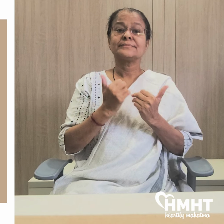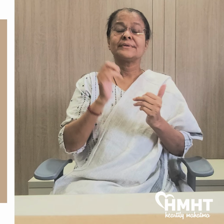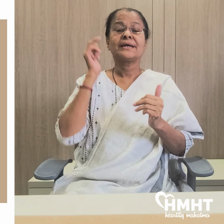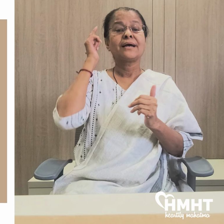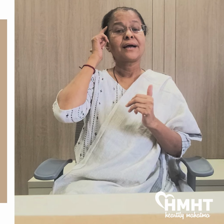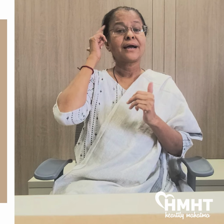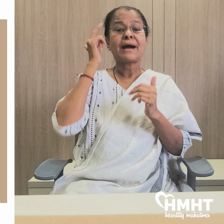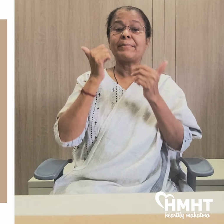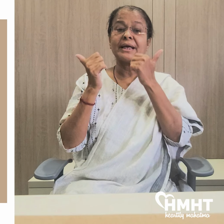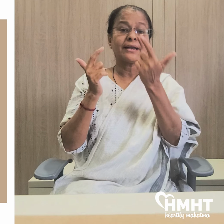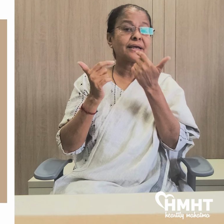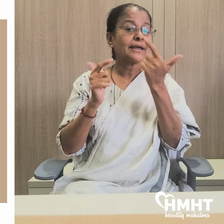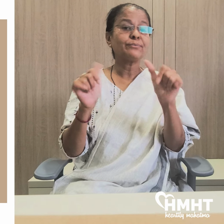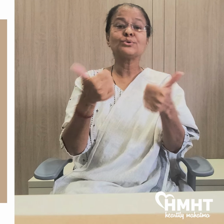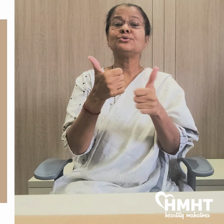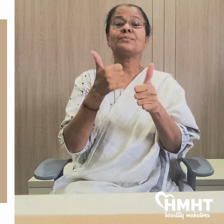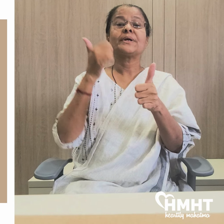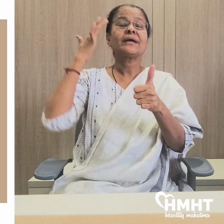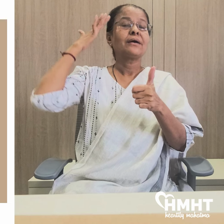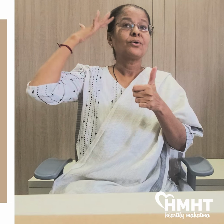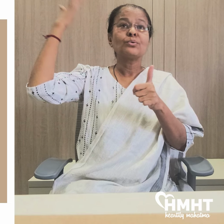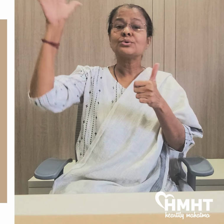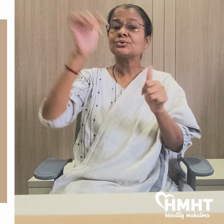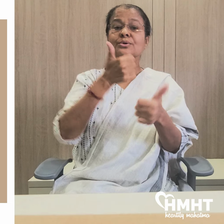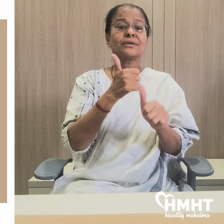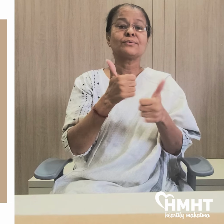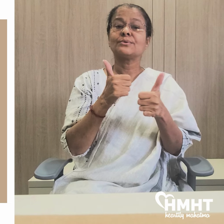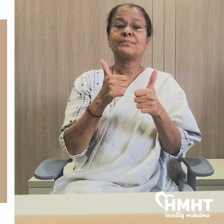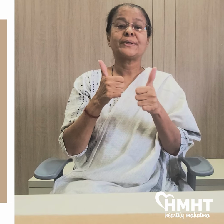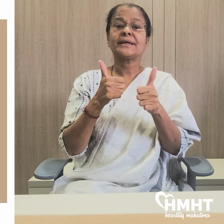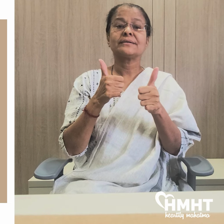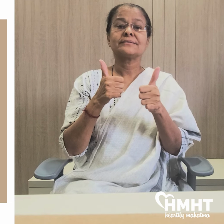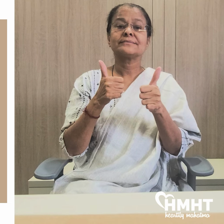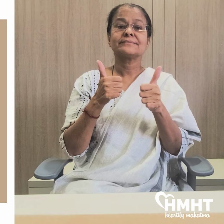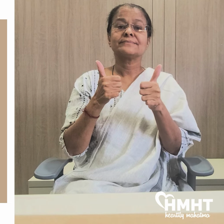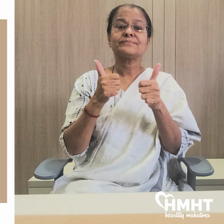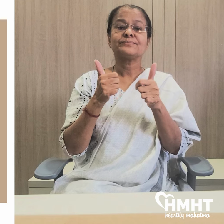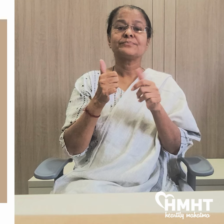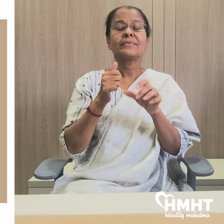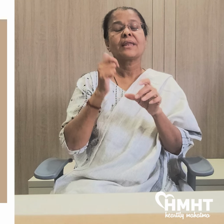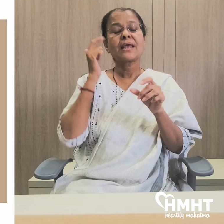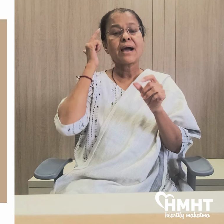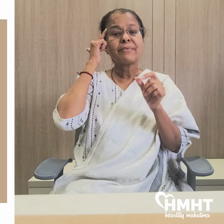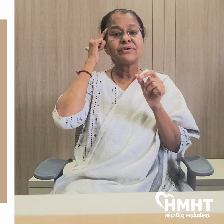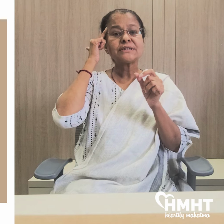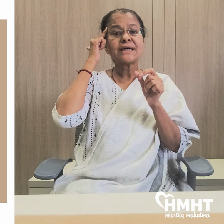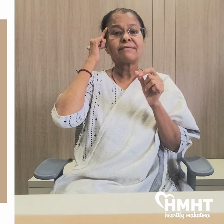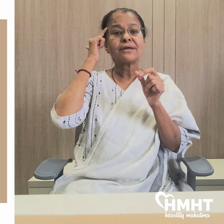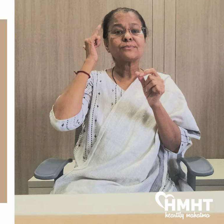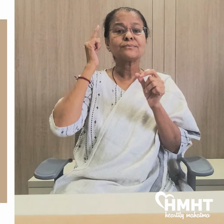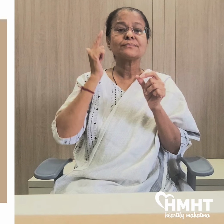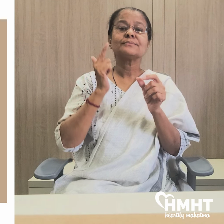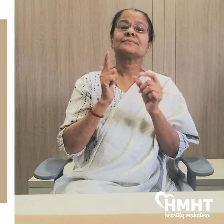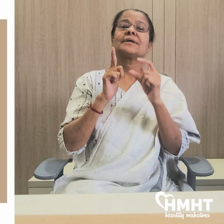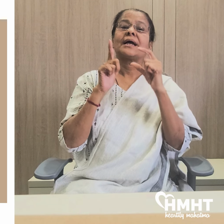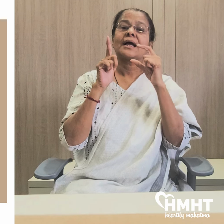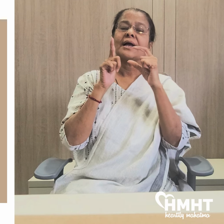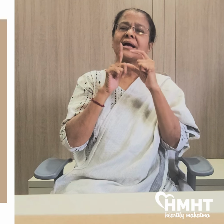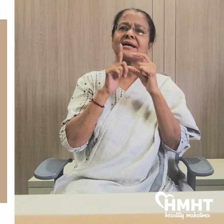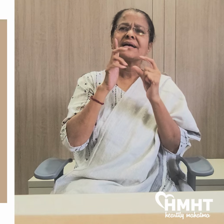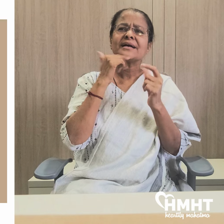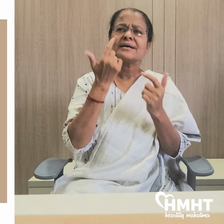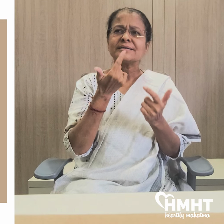આજુબાજુ એવા સરસ ભેગું થાય ને ટોળું, કે મને આમ વિચાર આવે કે આમ કરવું જોઈએ ને, ત્યારે જરા આમ ઈશારો કરું ને ત્યારે પહેલાં કરી